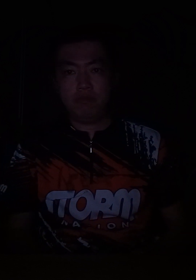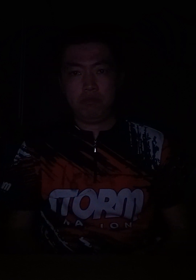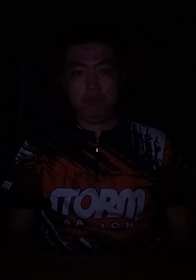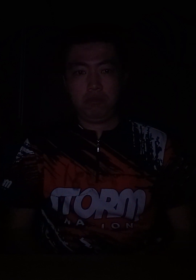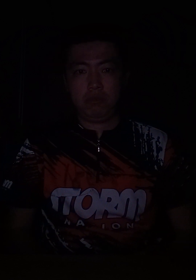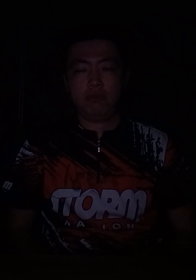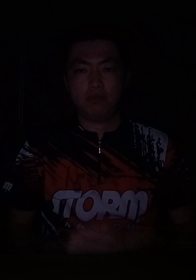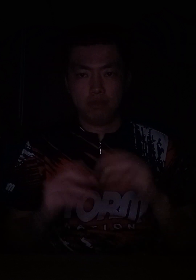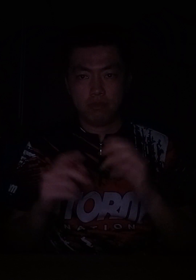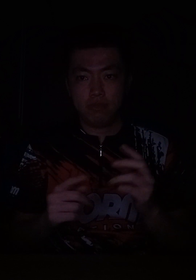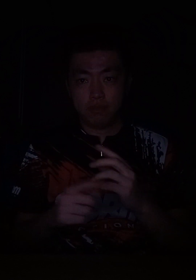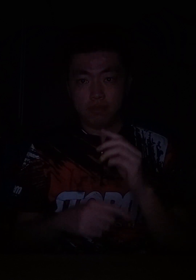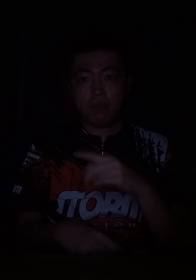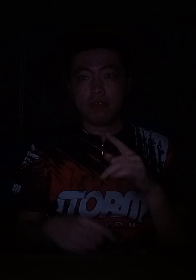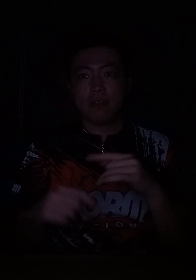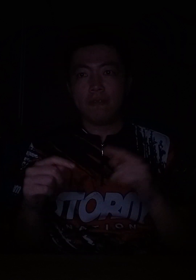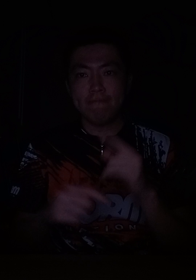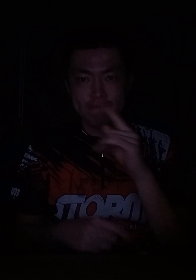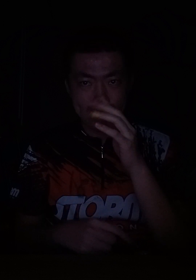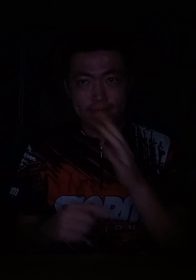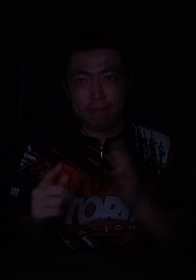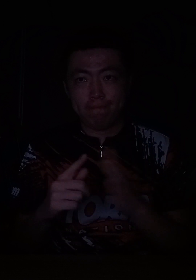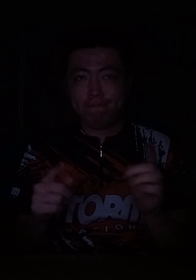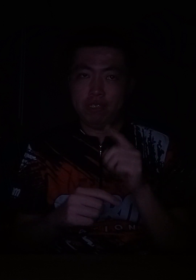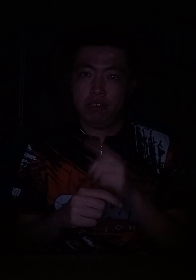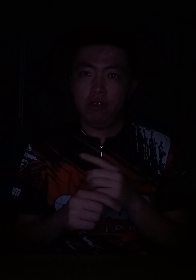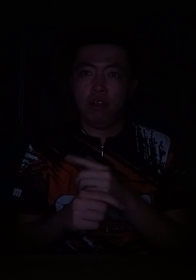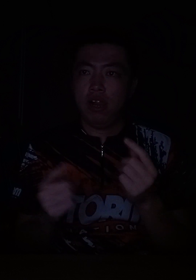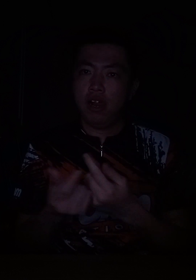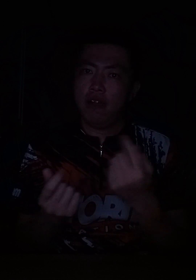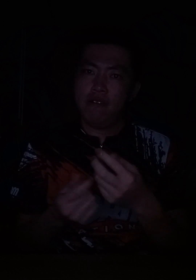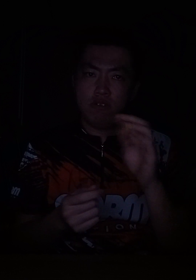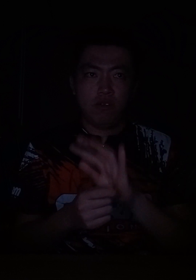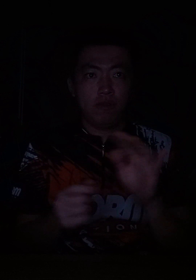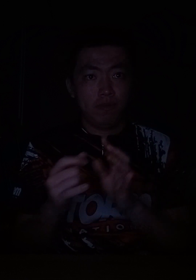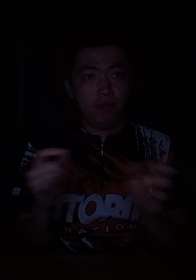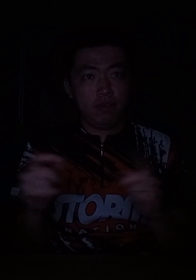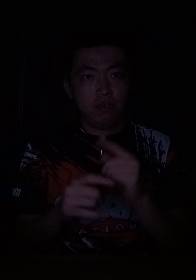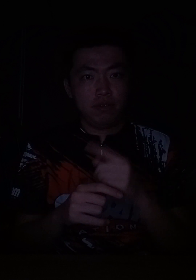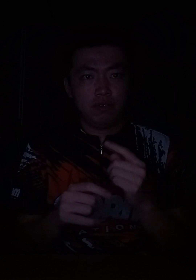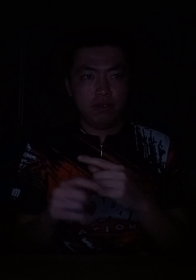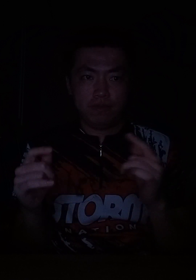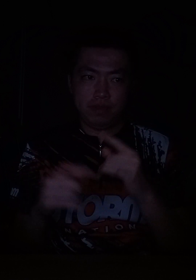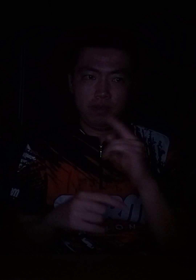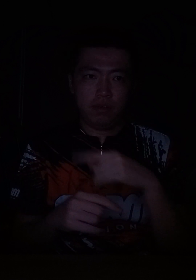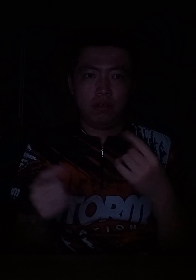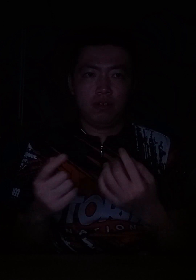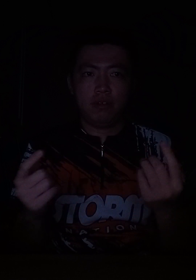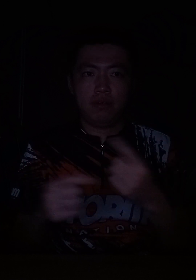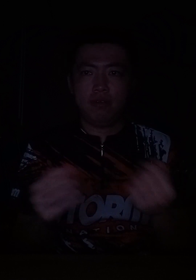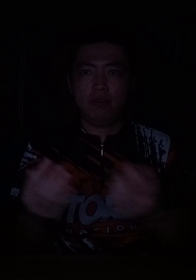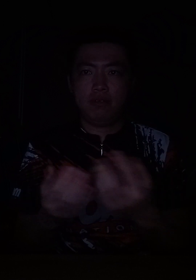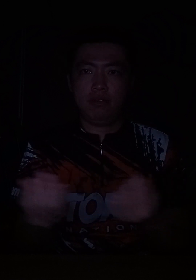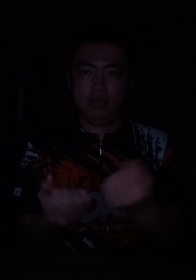사고 뒤에 중대재해법을 위반한 건지 수사가 시작됐는데 그럼 현장에서 일하는 여건은 달라졌을까요? 황다혜 기자가